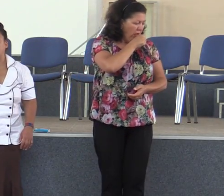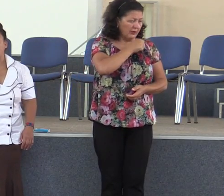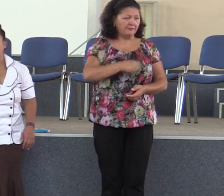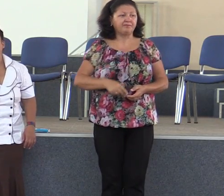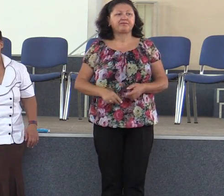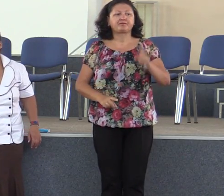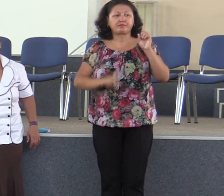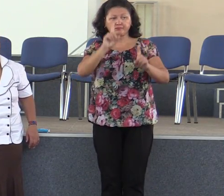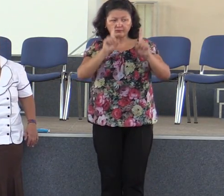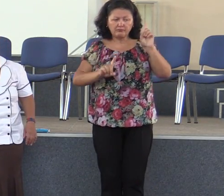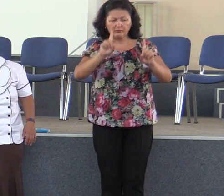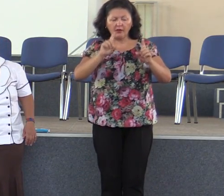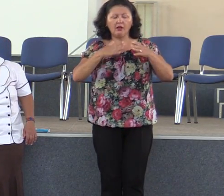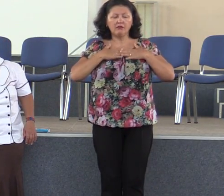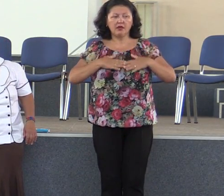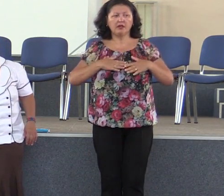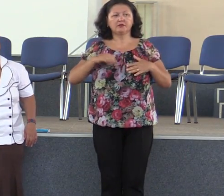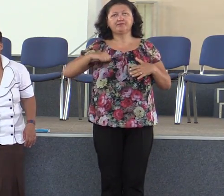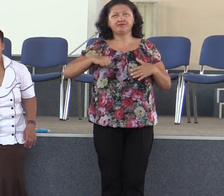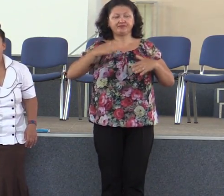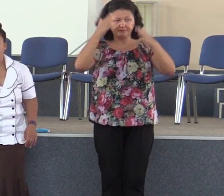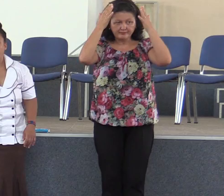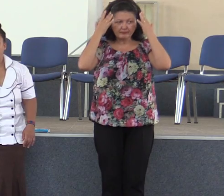Dacă vrei să fii fericit.